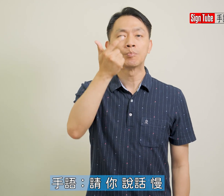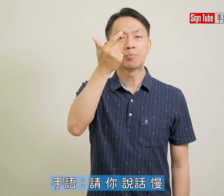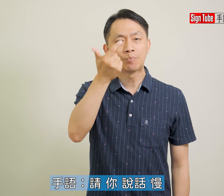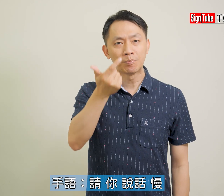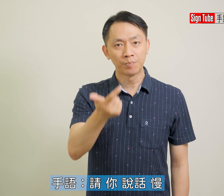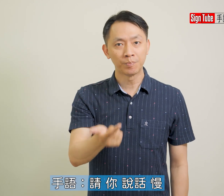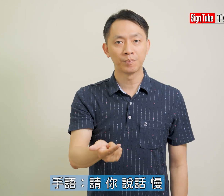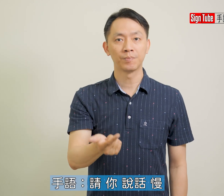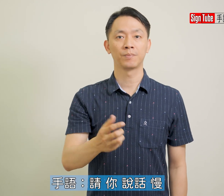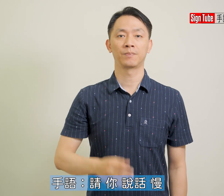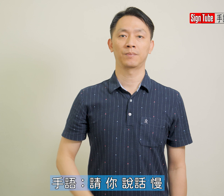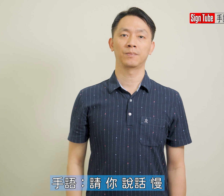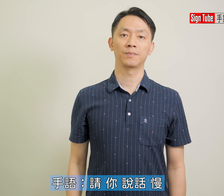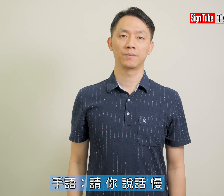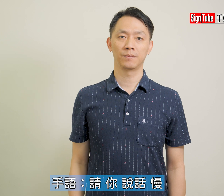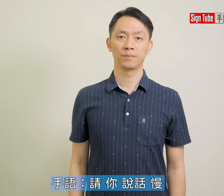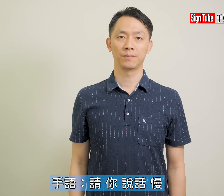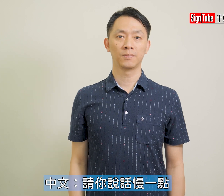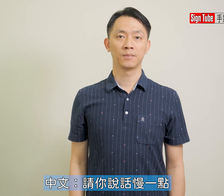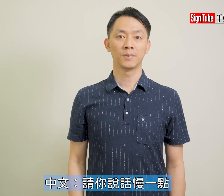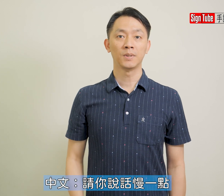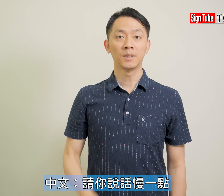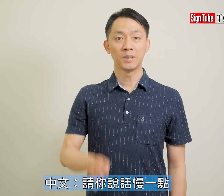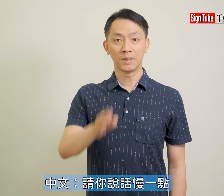手语笔法，请你说